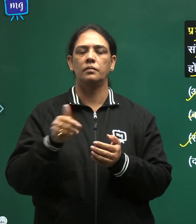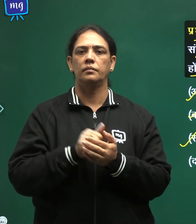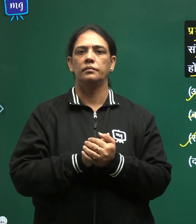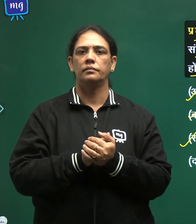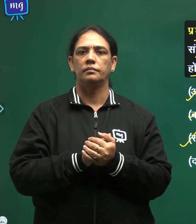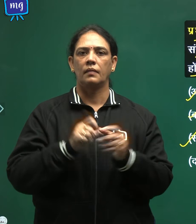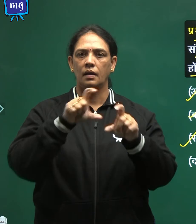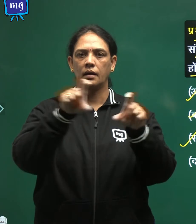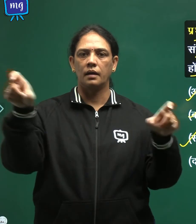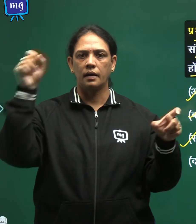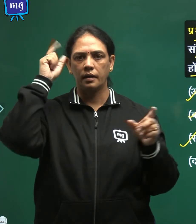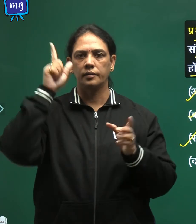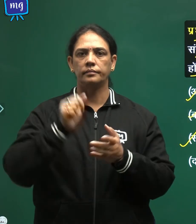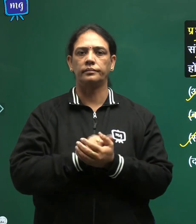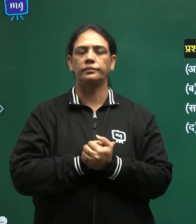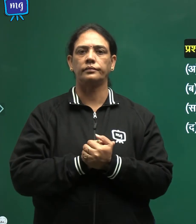समझ आ गया?